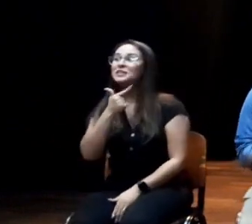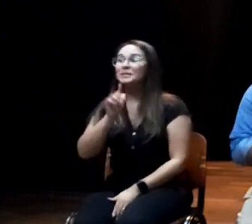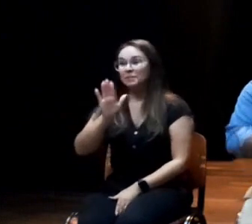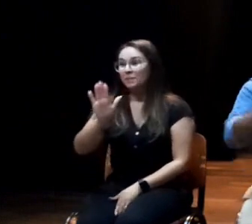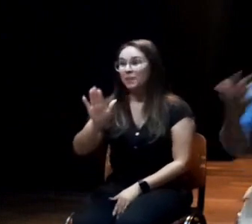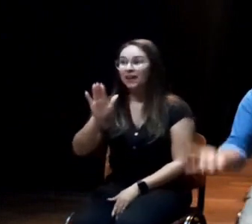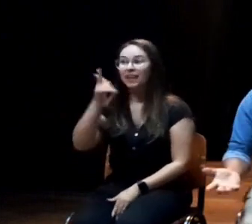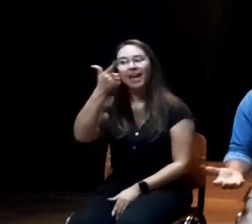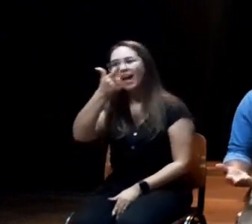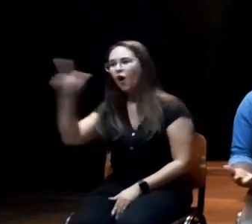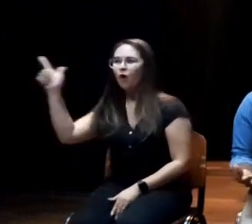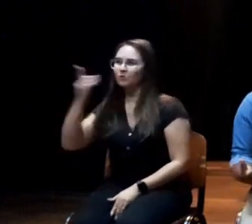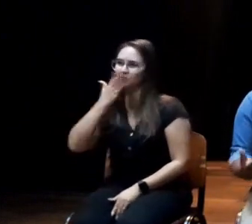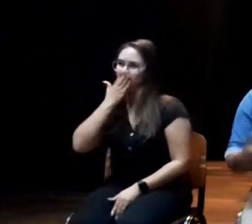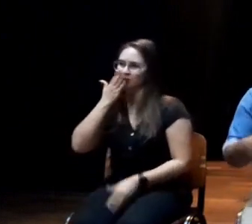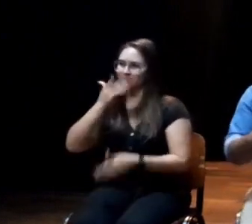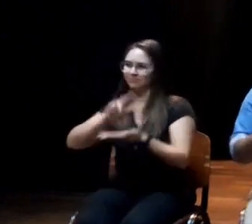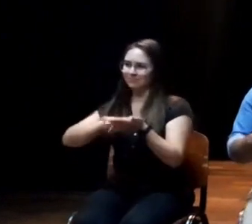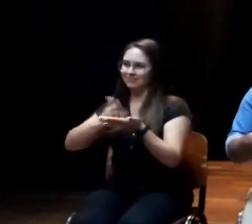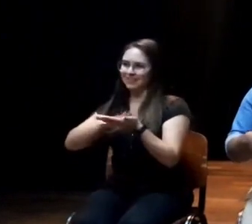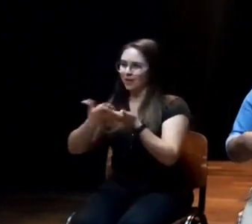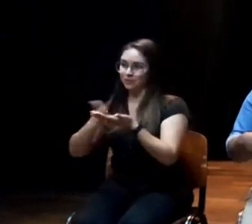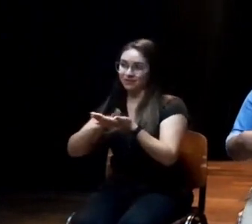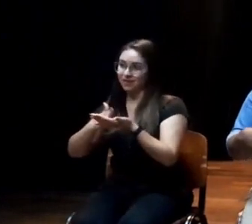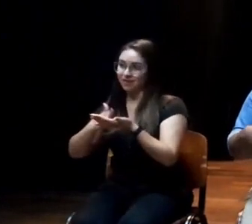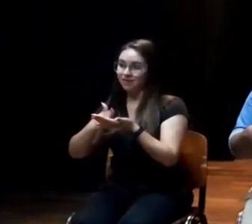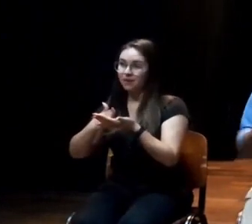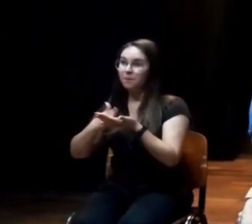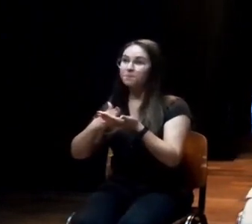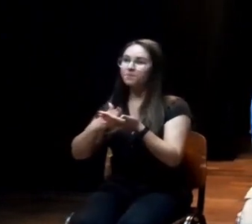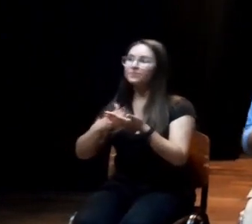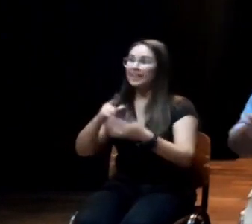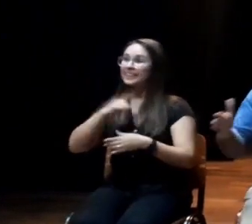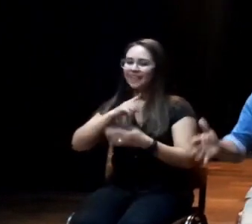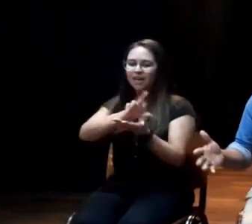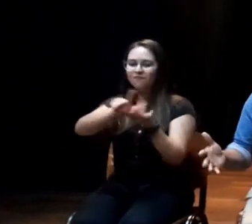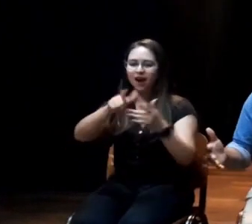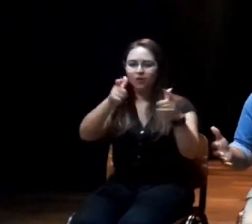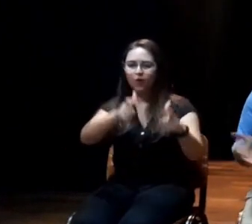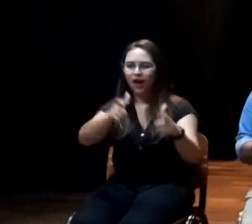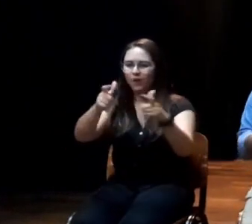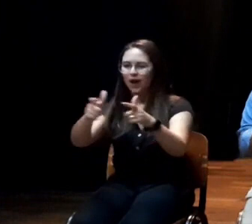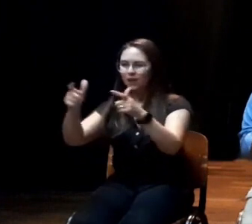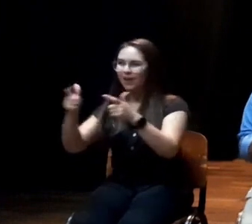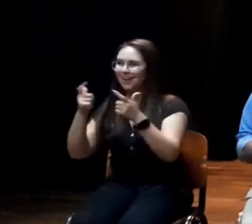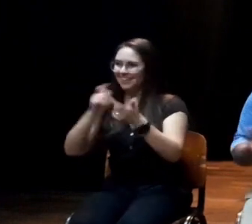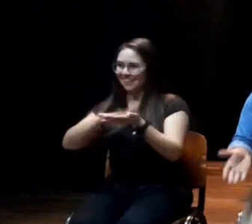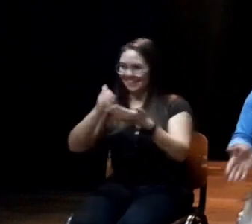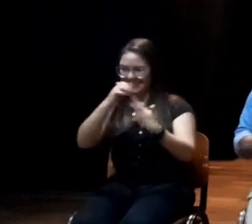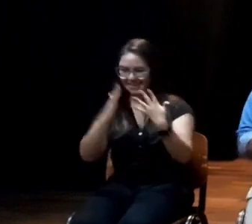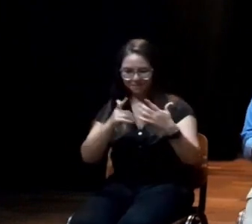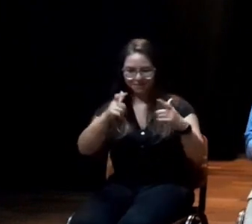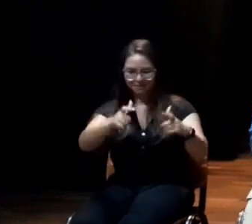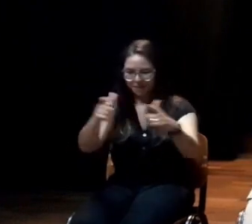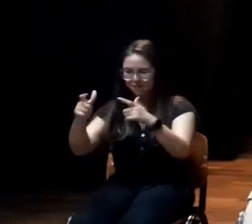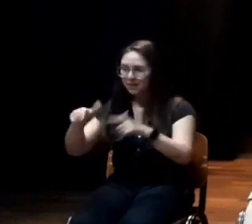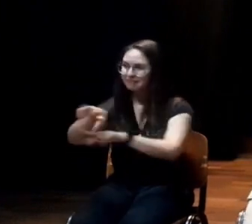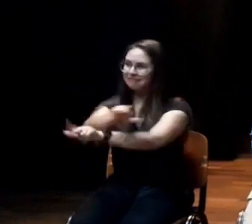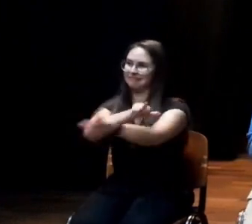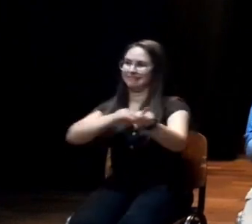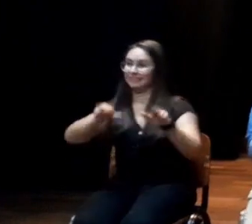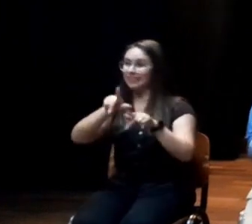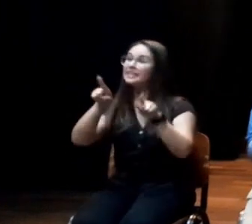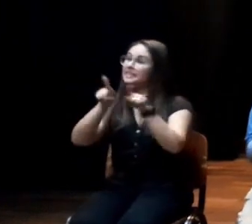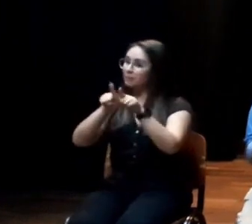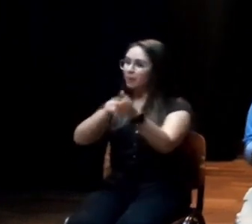Mas é outro tipo de tradução. Então a gente tem esses vários lugares para traduzir, além da pesquisa tradutória